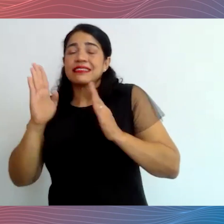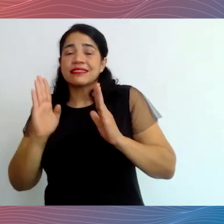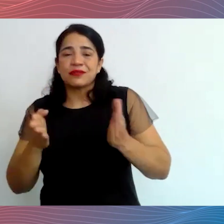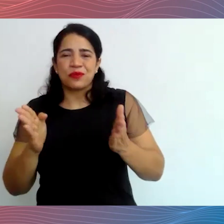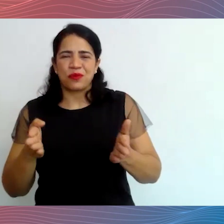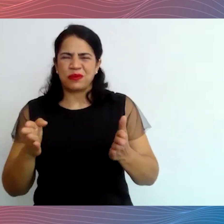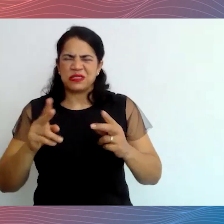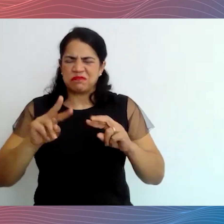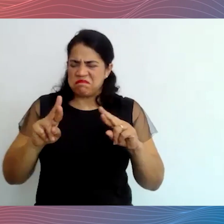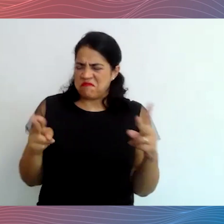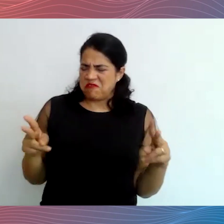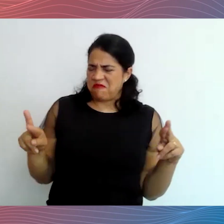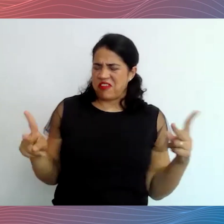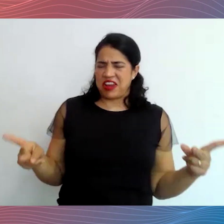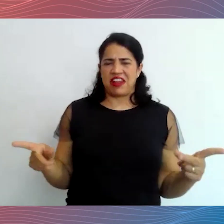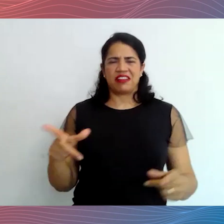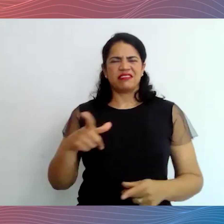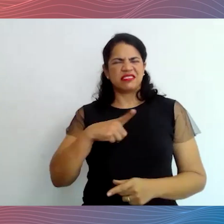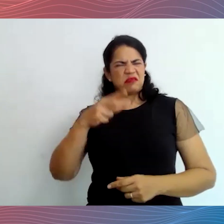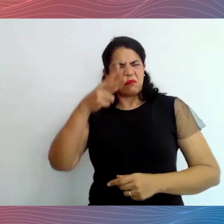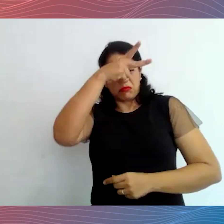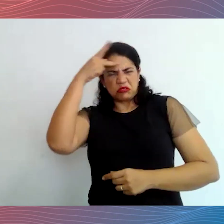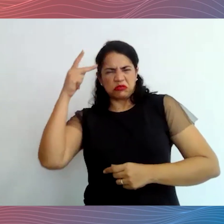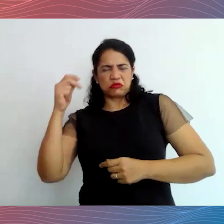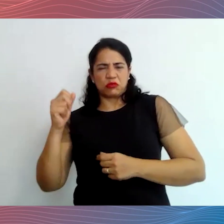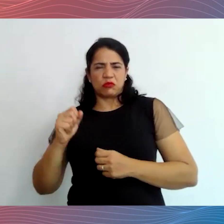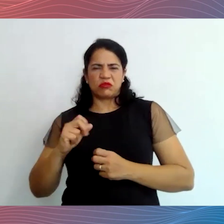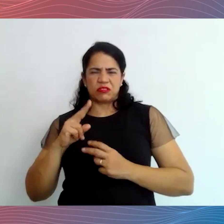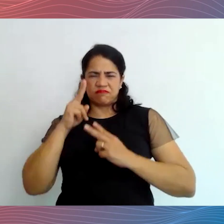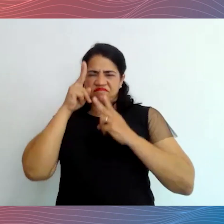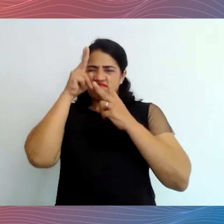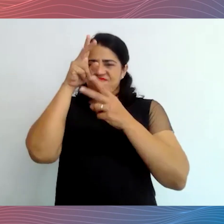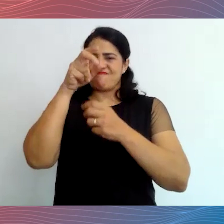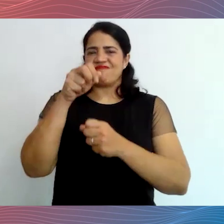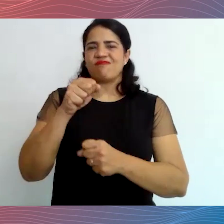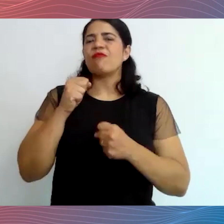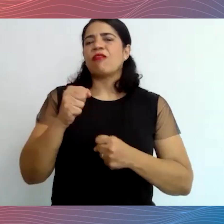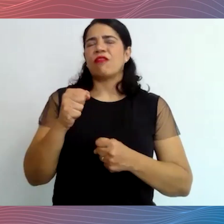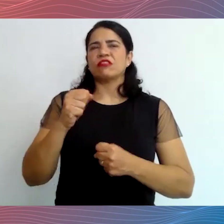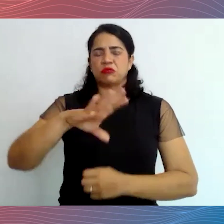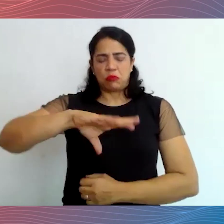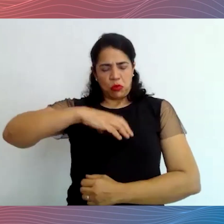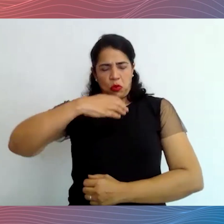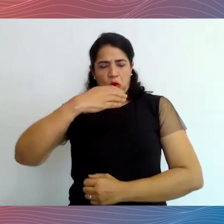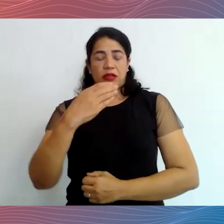Davi ali, trabalhando, temos 2 expolivos, vamos ter 4 expolivos lá.